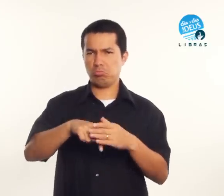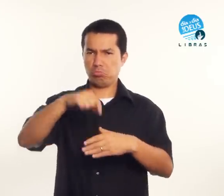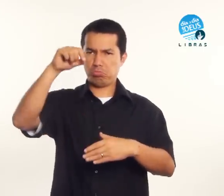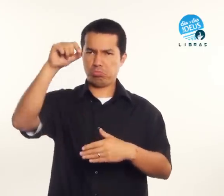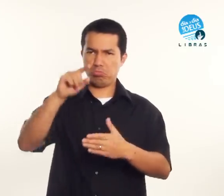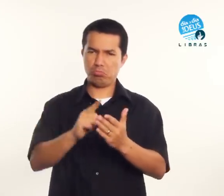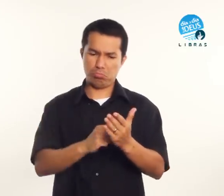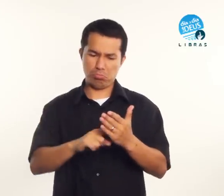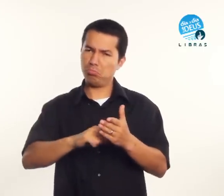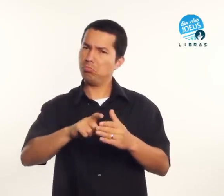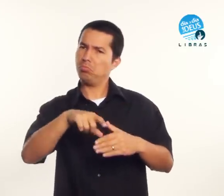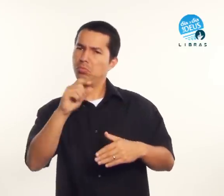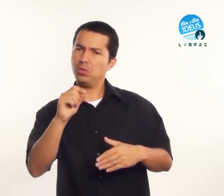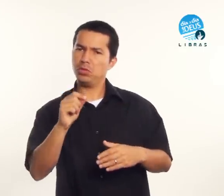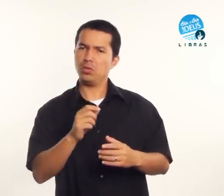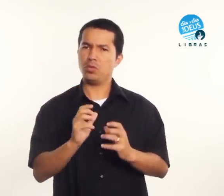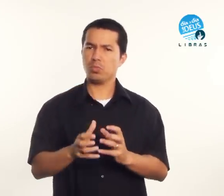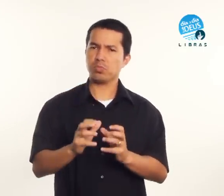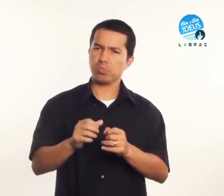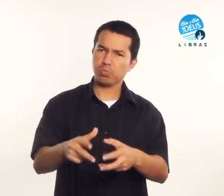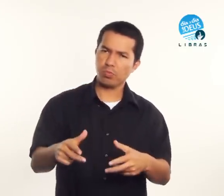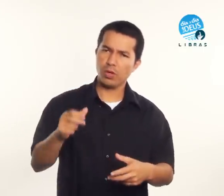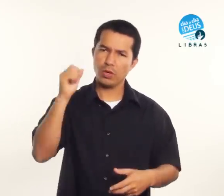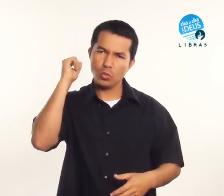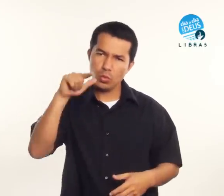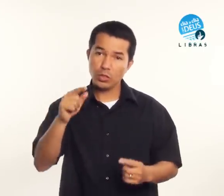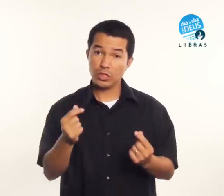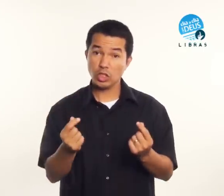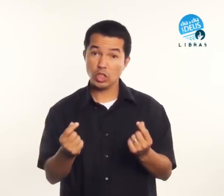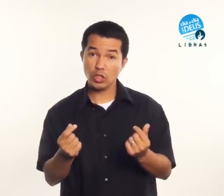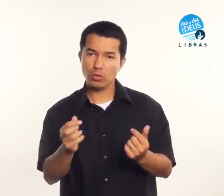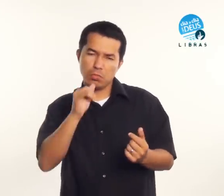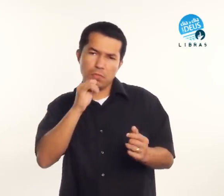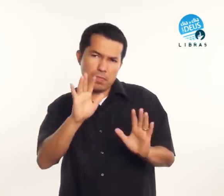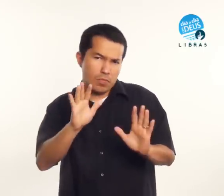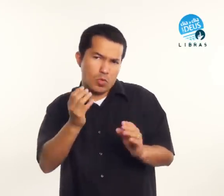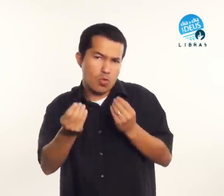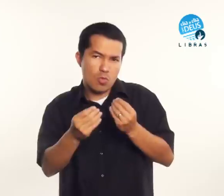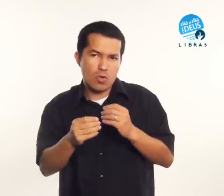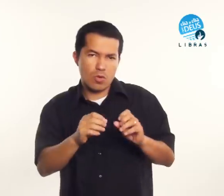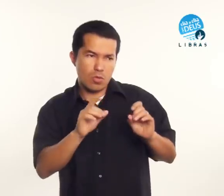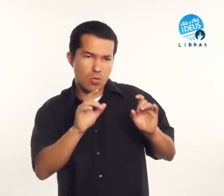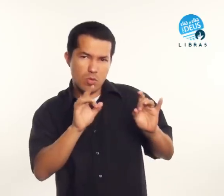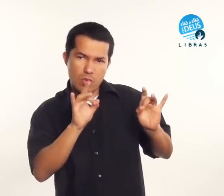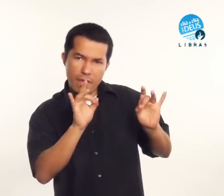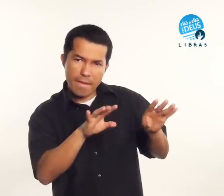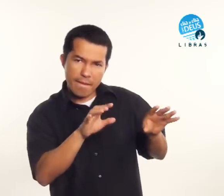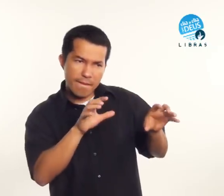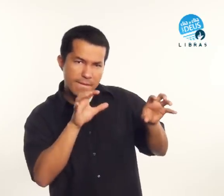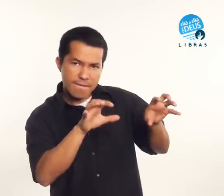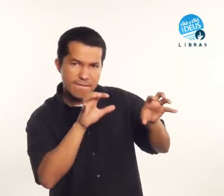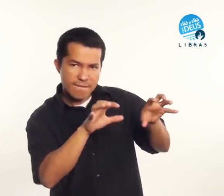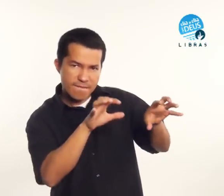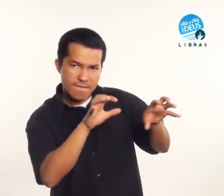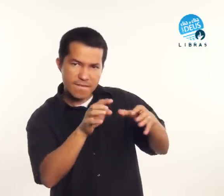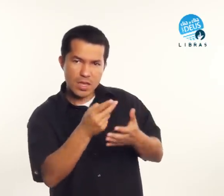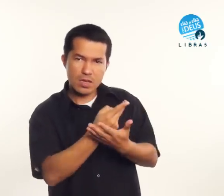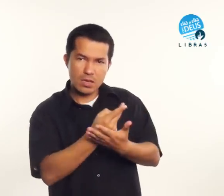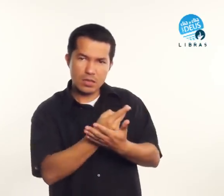Olha como é que funciona o conto do vigário. O cara diz assim: olha, eu preciso que tenha esse bilhete aqui premiado, não é assim? Sempre assim, mais ou menos